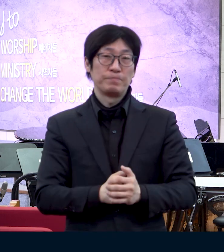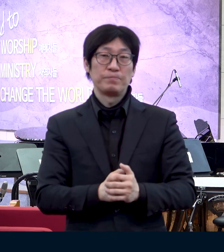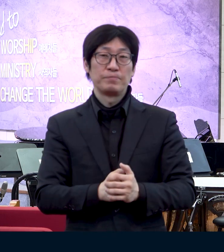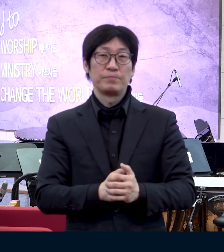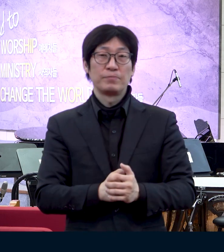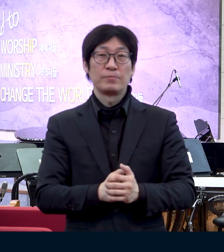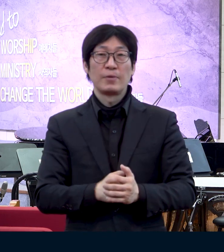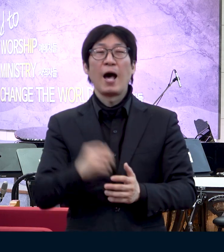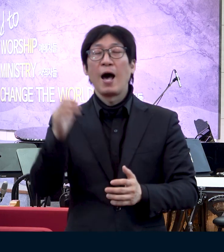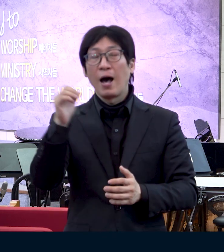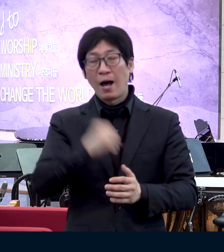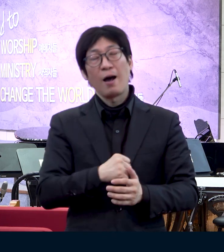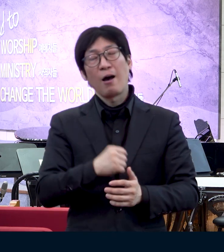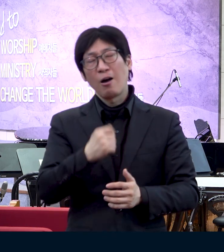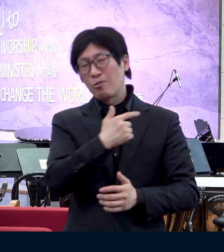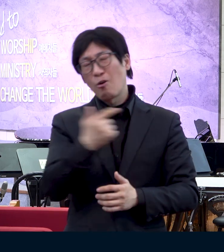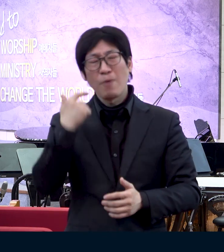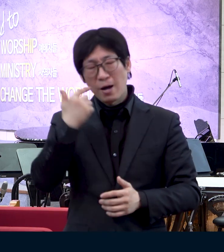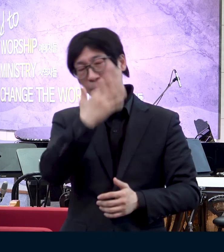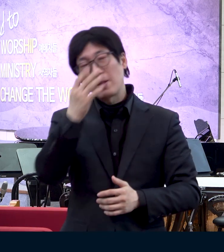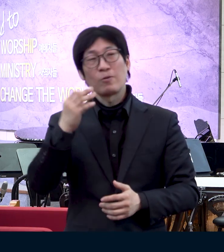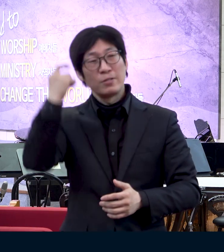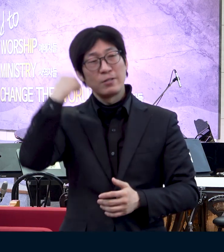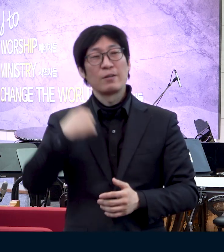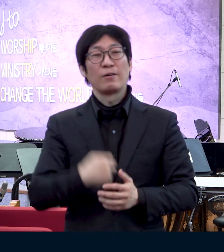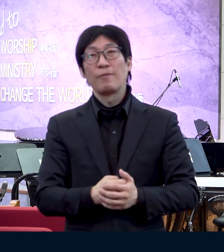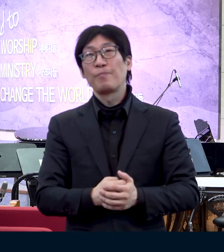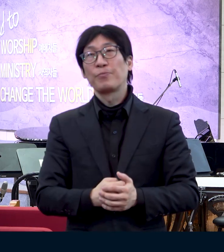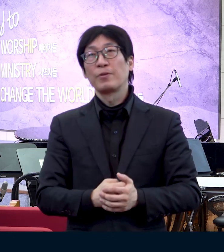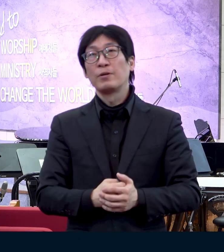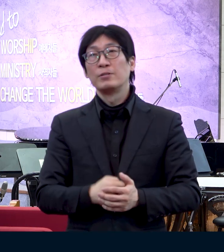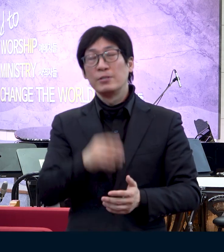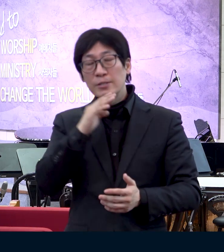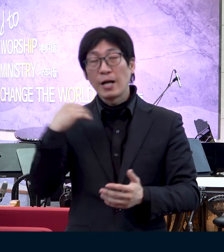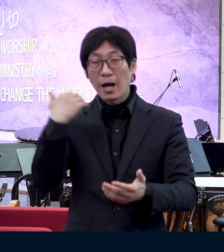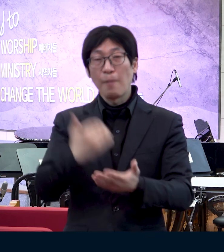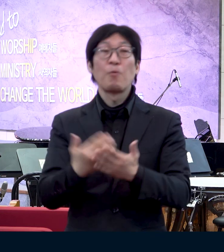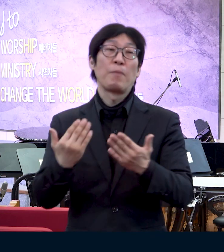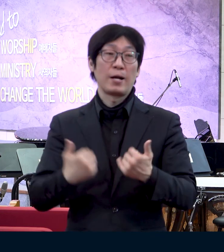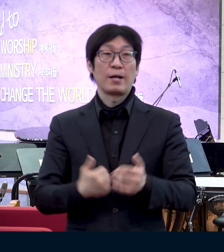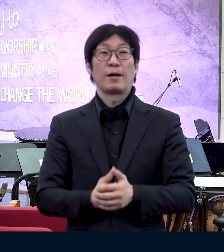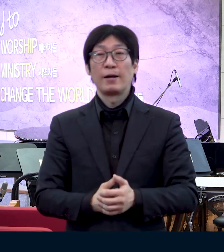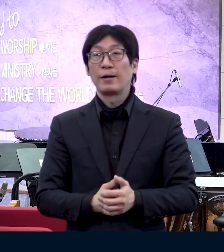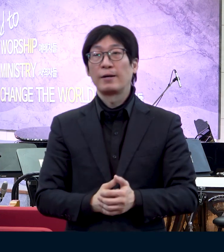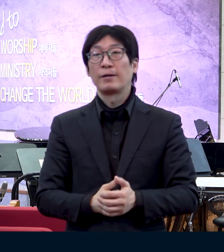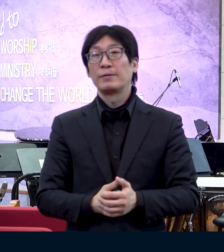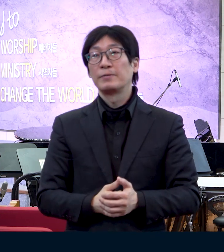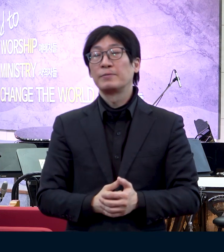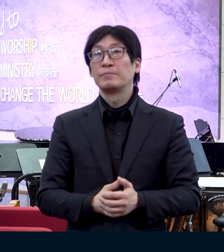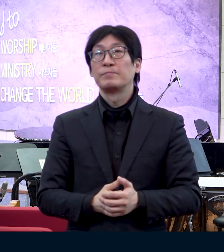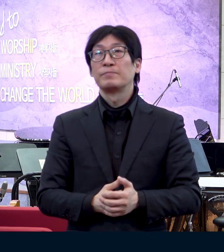그 옆자리를 지켜내는 그분들을 볼 때마다 너무 아름다워. 정말 감동스러워.